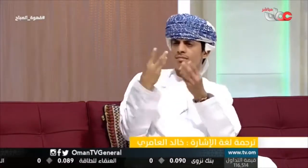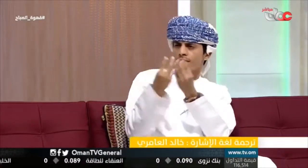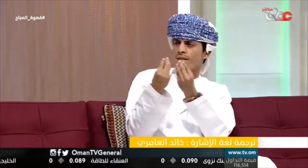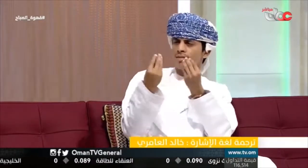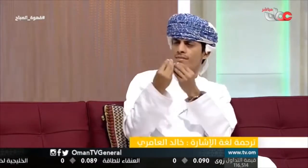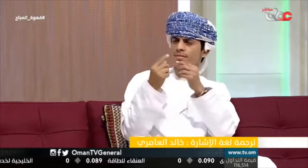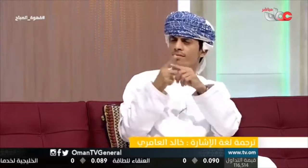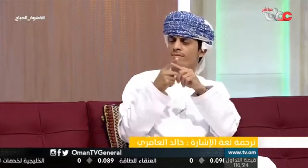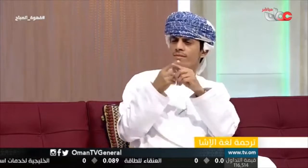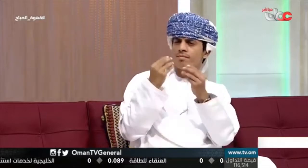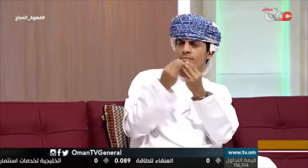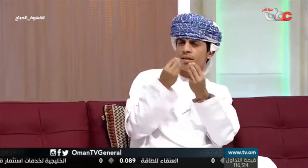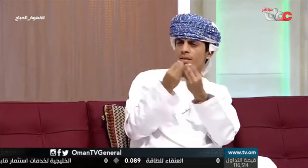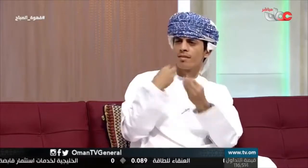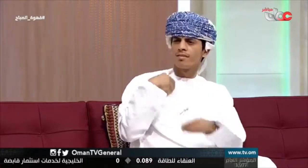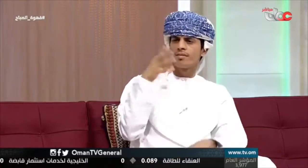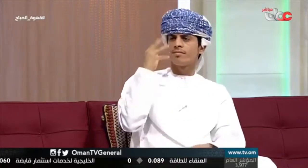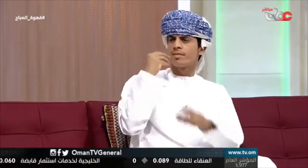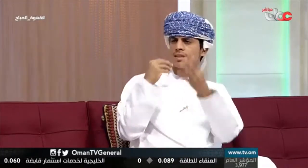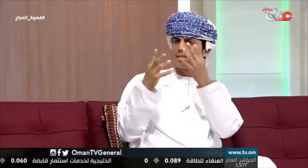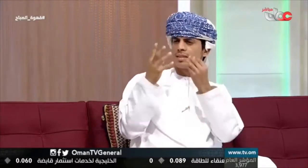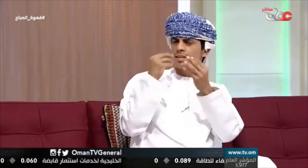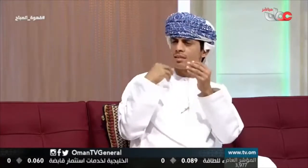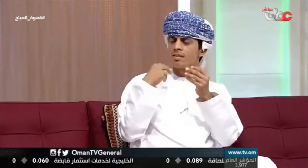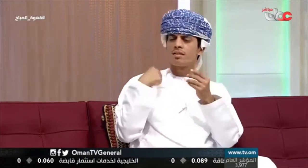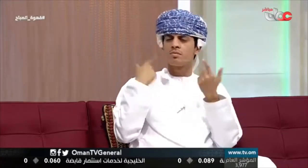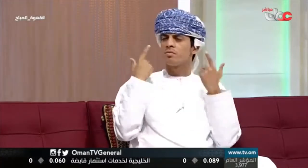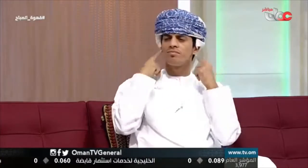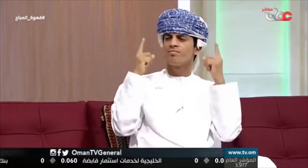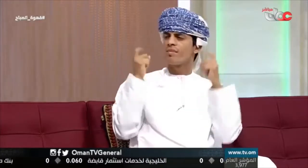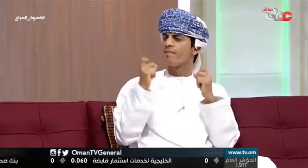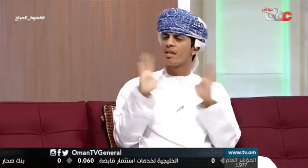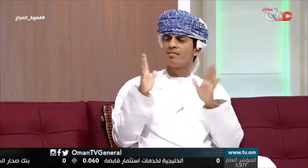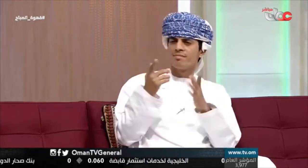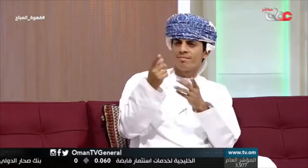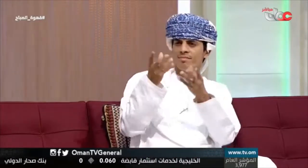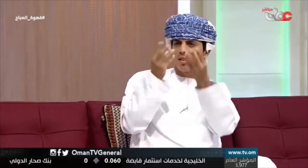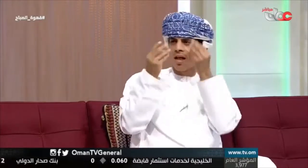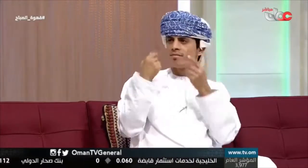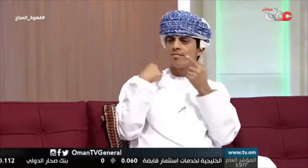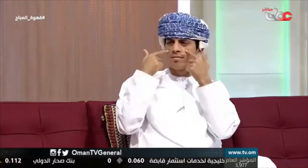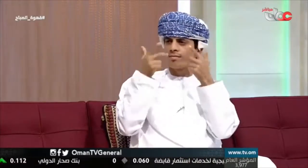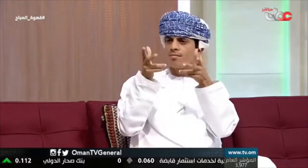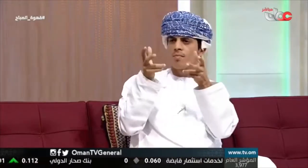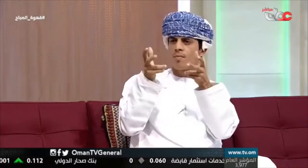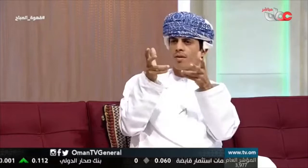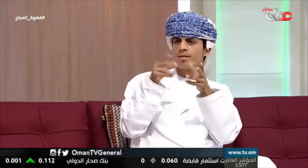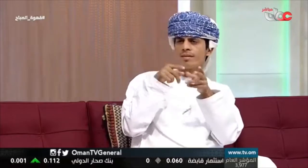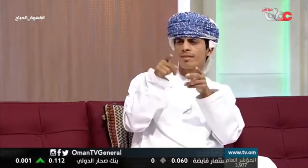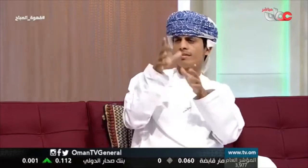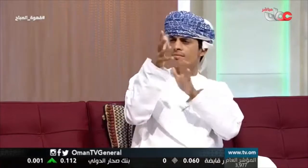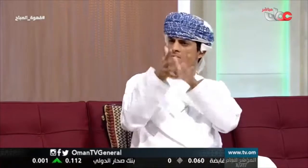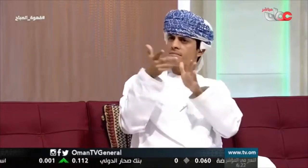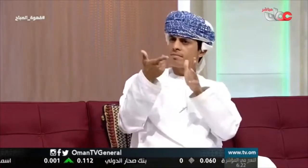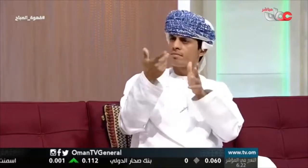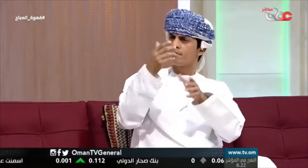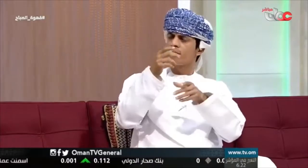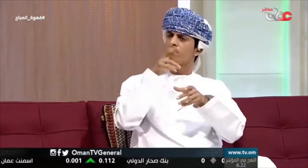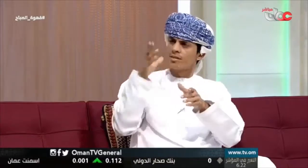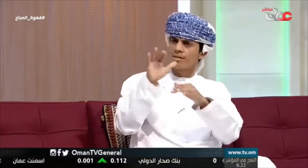هذه الحرفة على أساس أني البحث عن خلايا النحل، وطبعاً أنا شخص أصم، طبعاً ما ينقصني